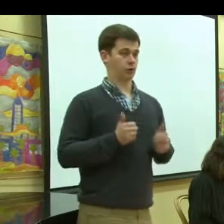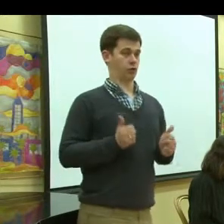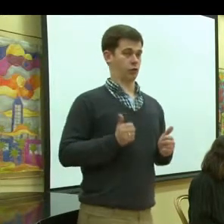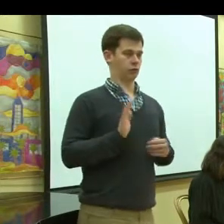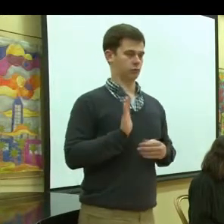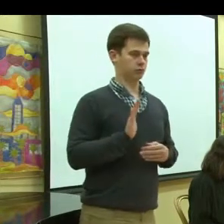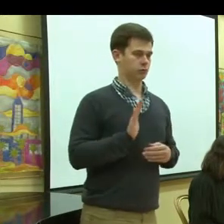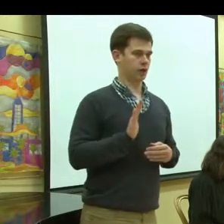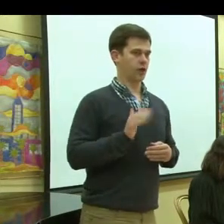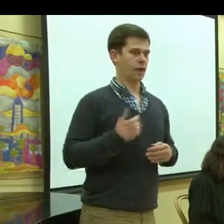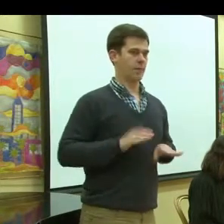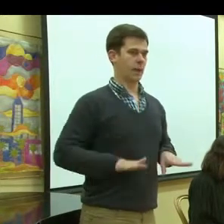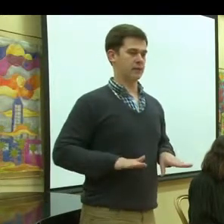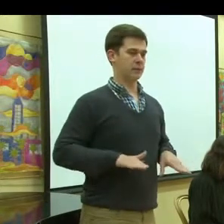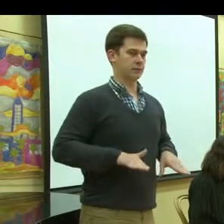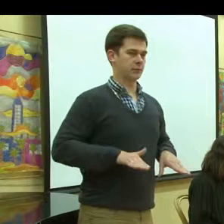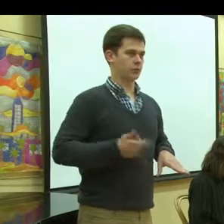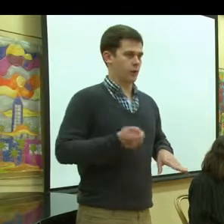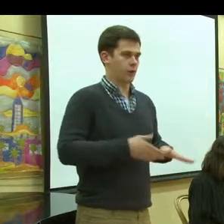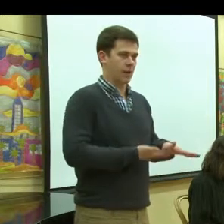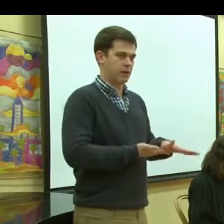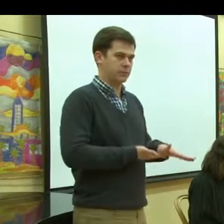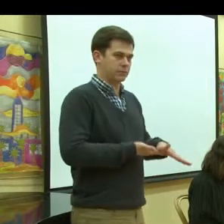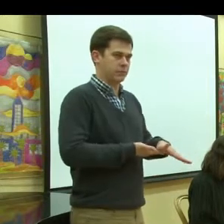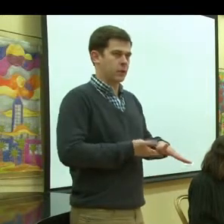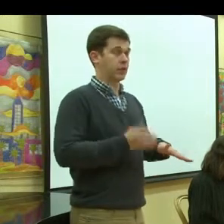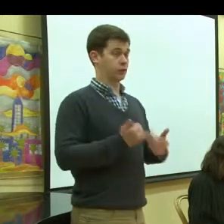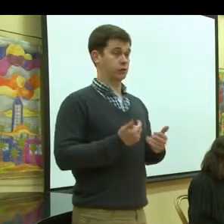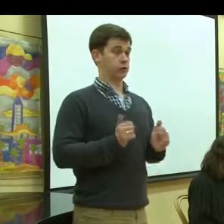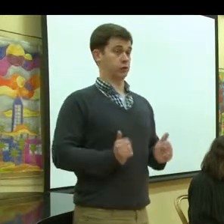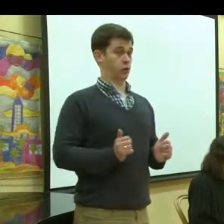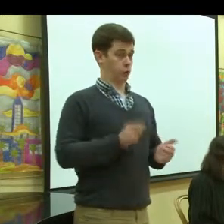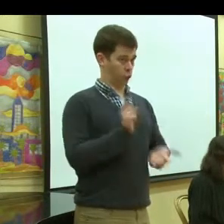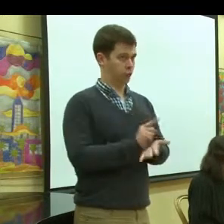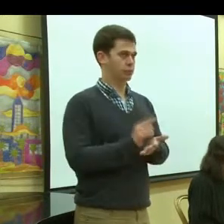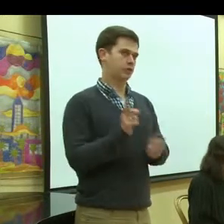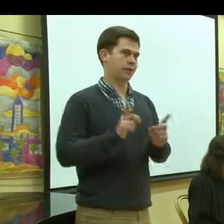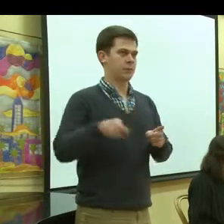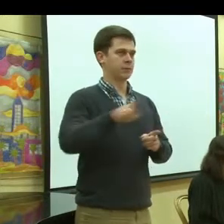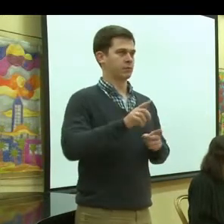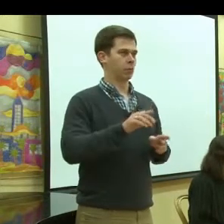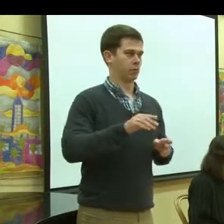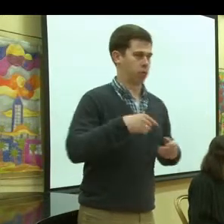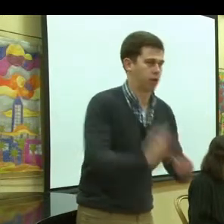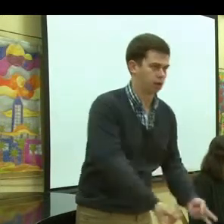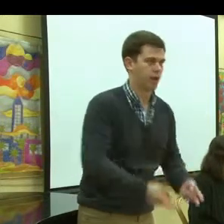tą równowagę, czy potrafimy też stanąć w takiej poprawnej jakby postawie tangowej. Aprendo